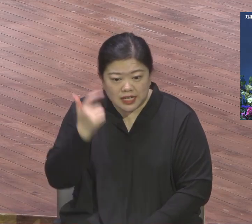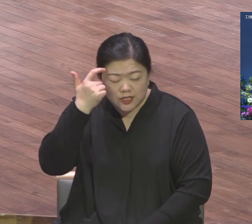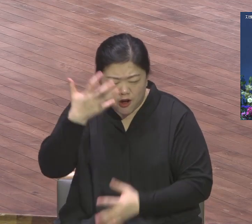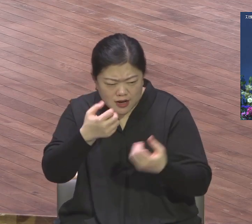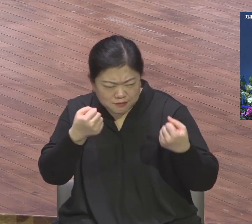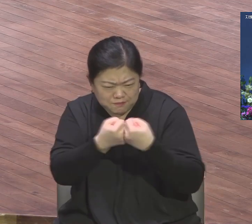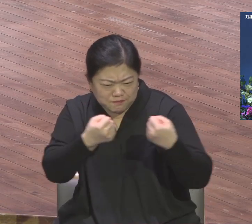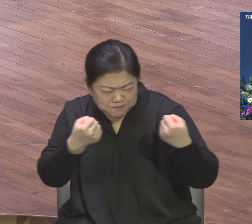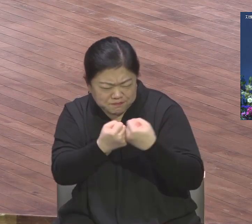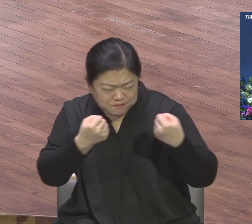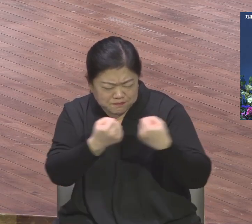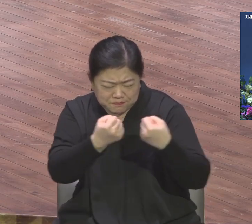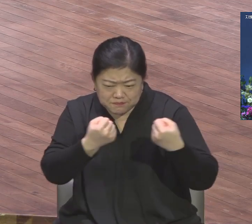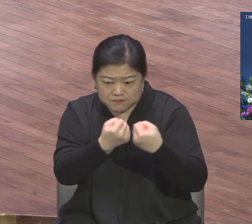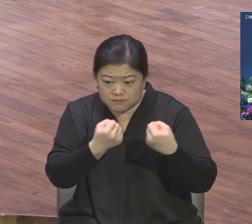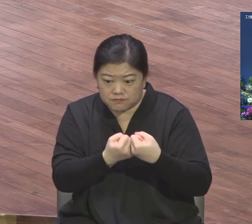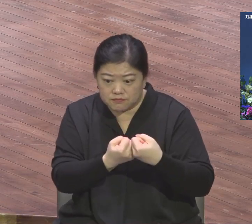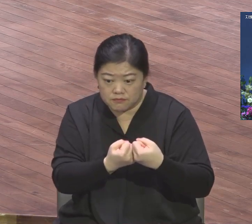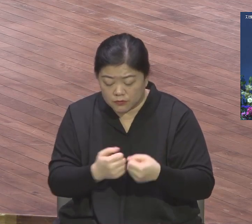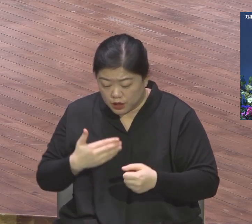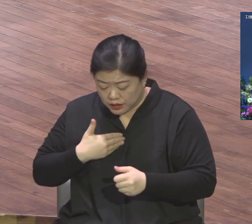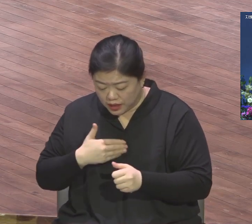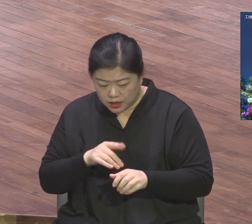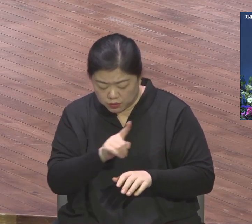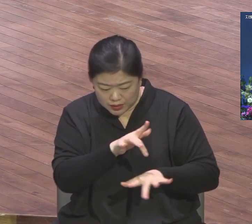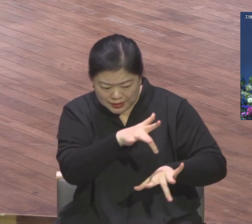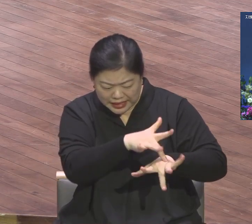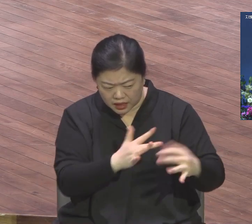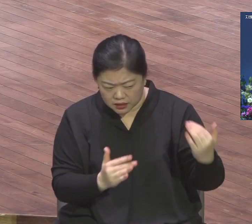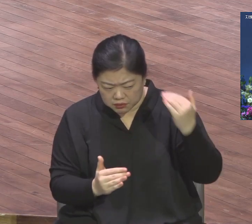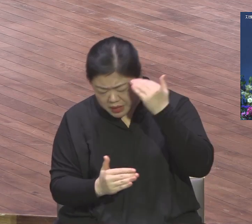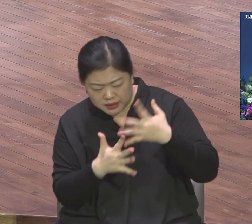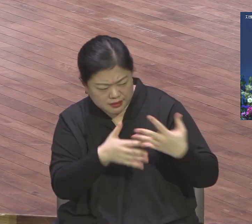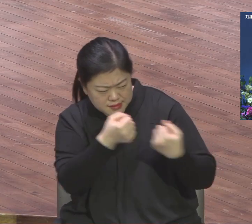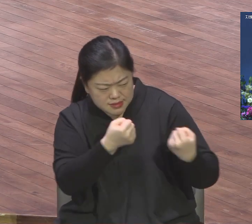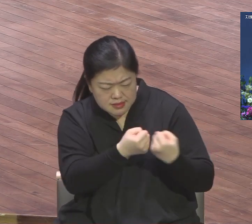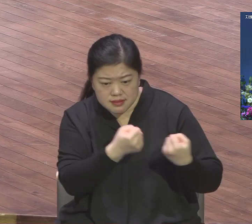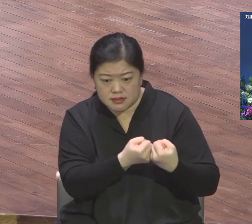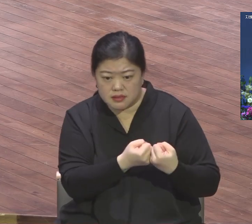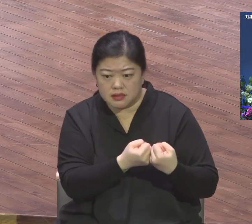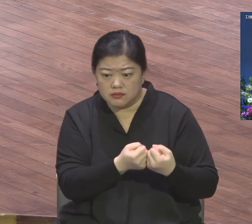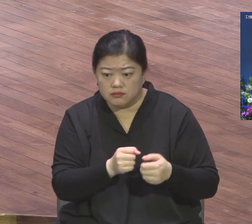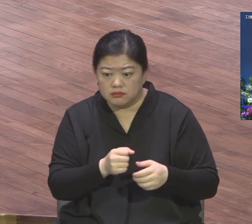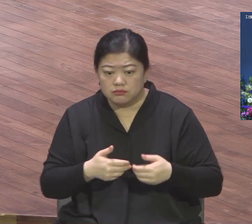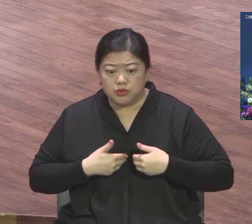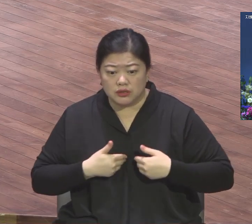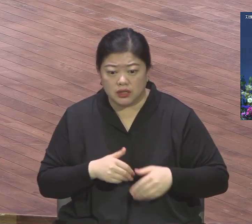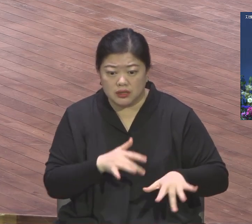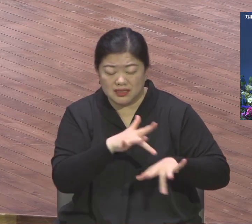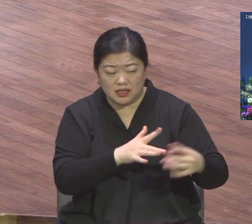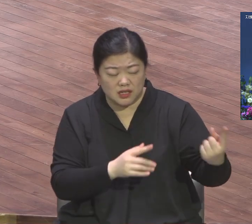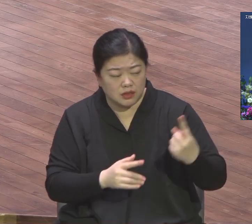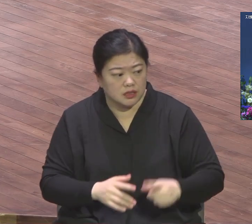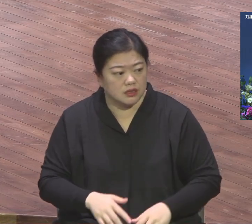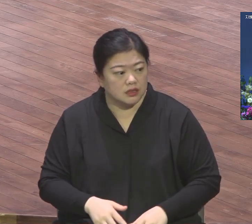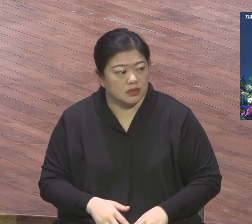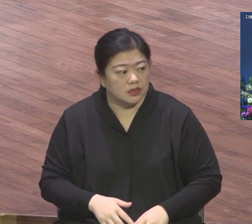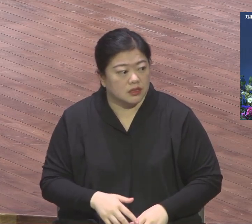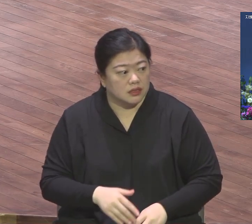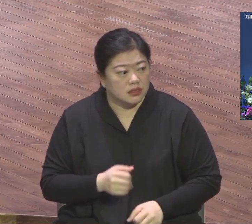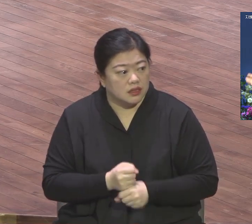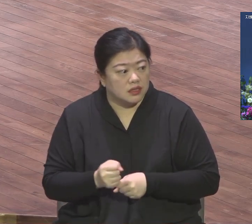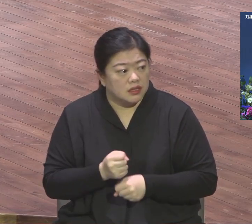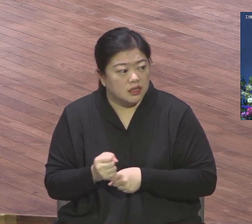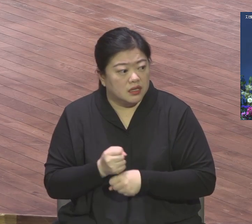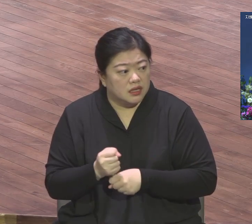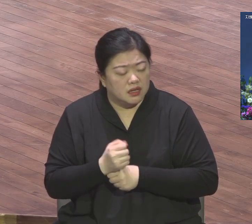속에 허감이 왔을 때 영적 싸움을 싸워야 된다니까요. 영적 싸움 와서 내 마음은 내 마음대로, 내 기분대로, 내 감정대로